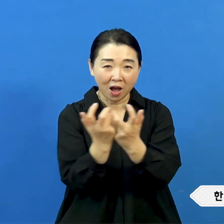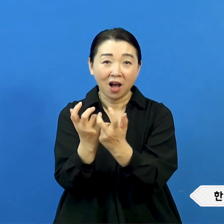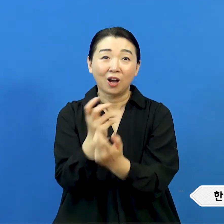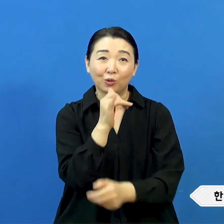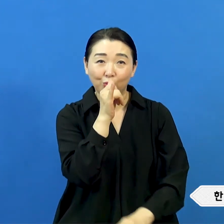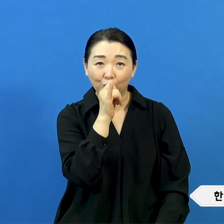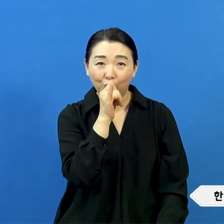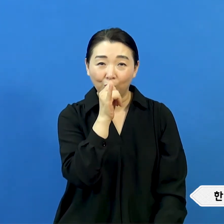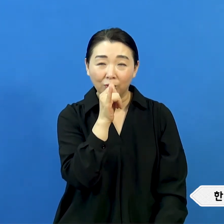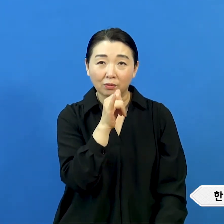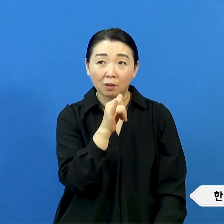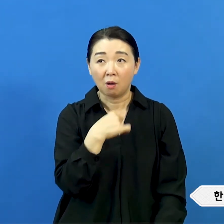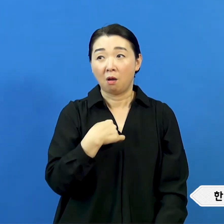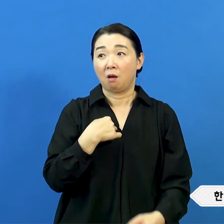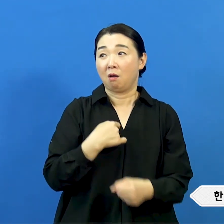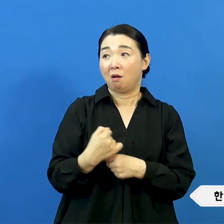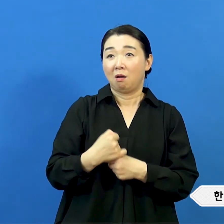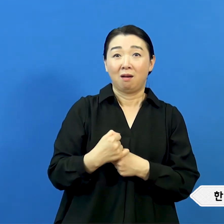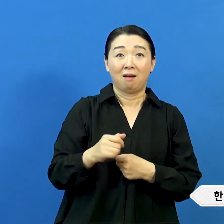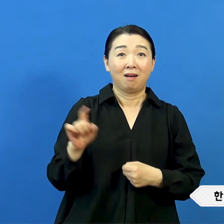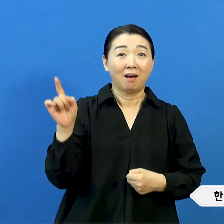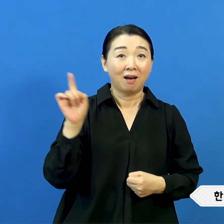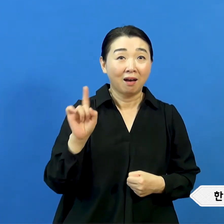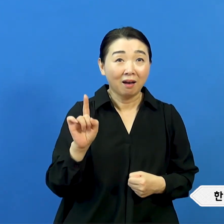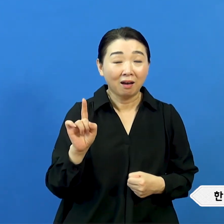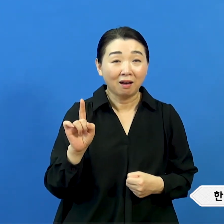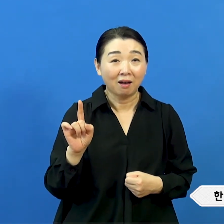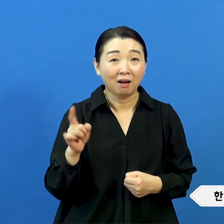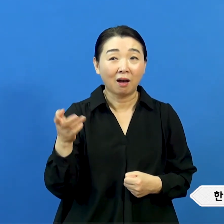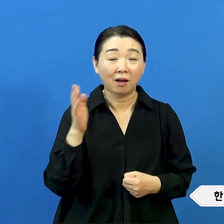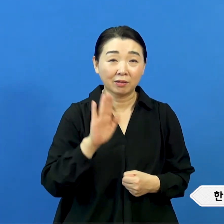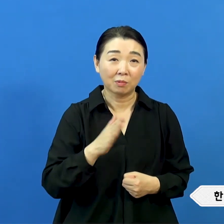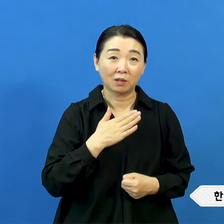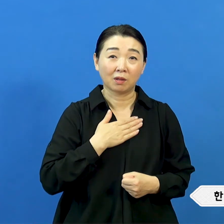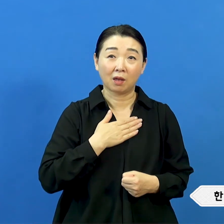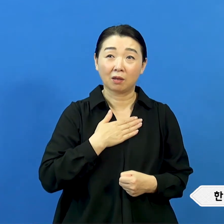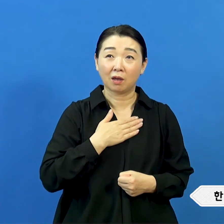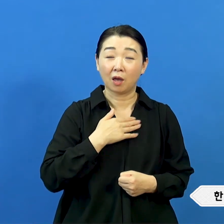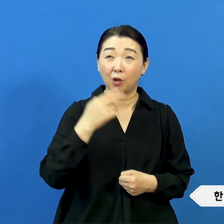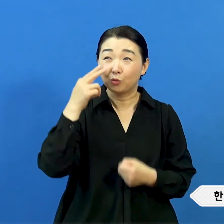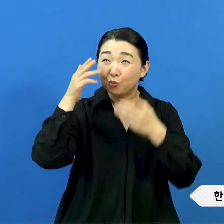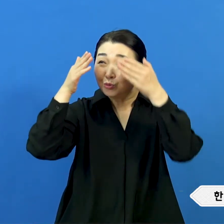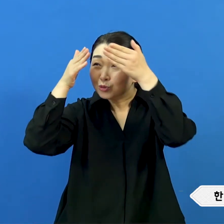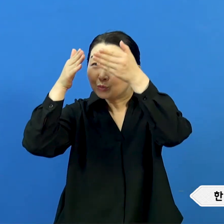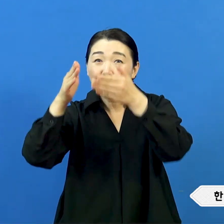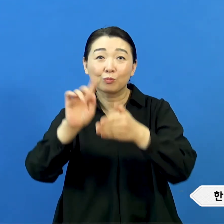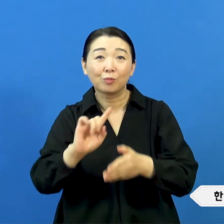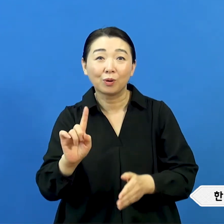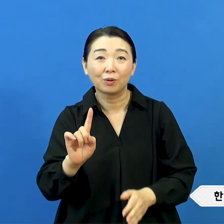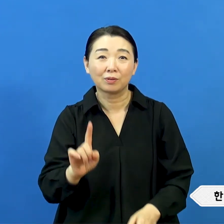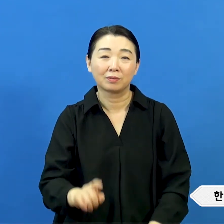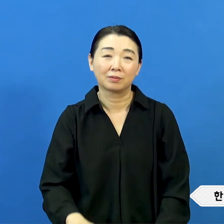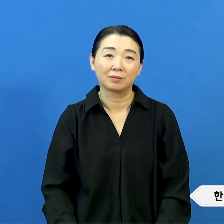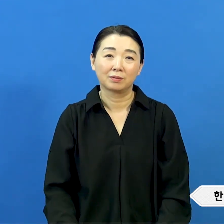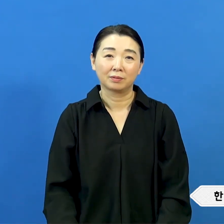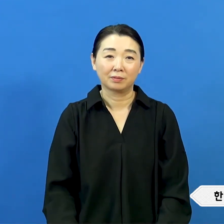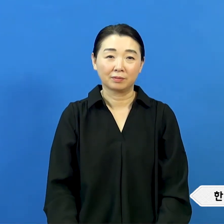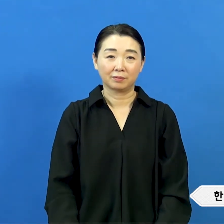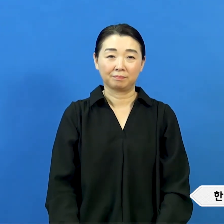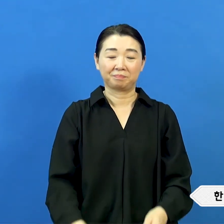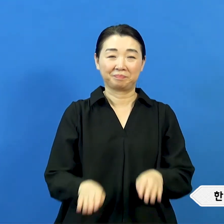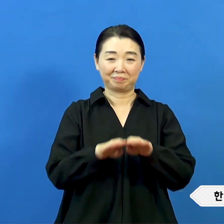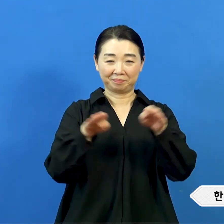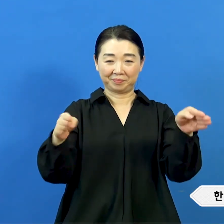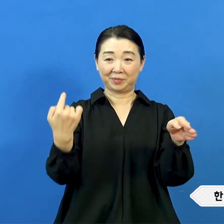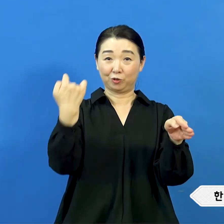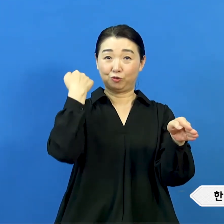그래서 좀 어리둥절해졌지만 그래도 그것보다도 더 저의 시선을 끄는 것이 있었습니다. 이 강대상